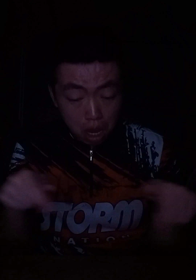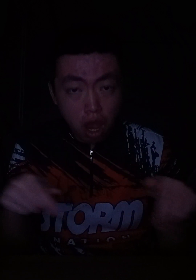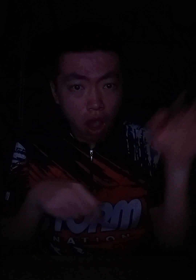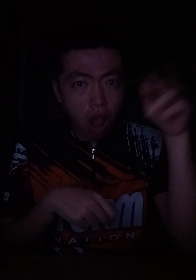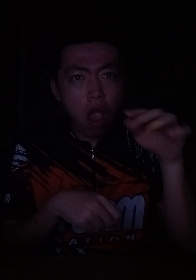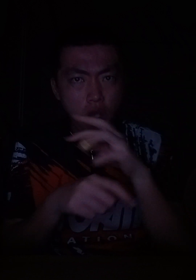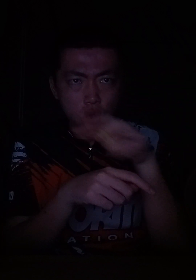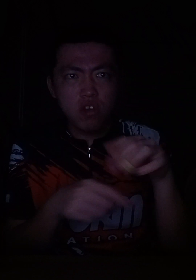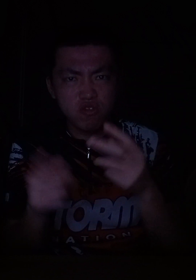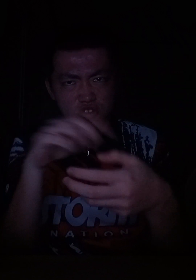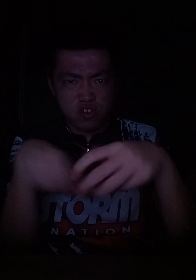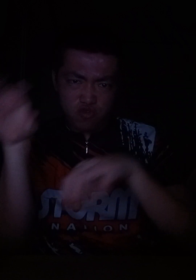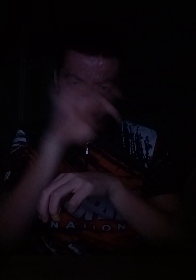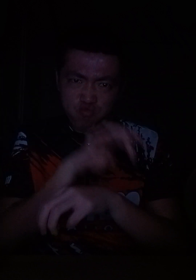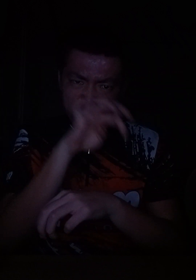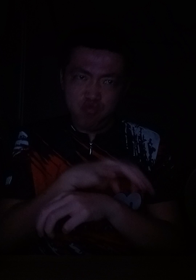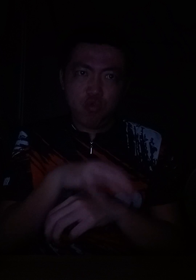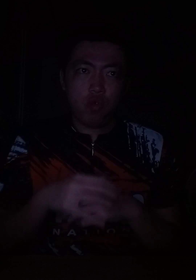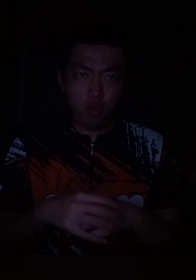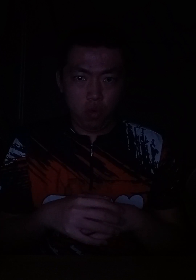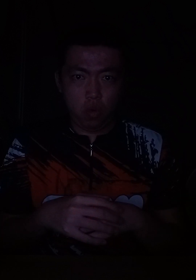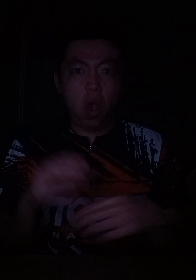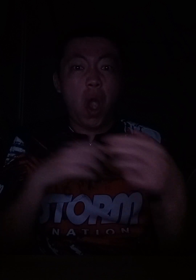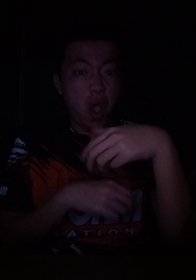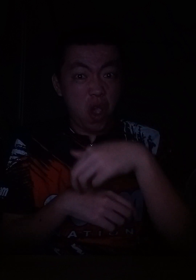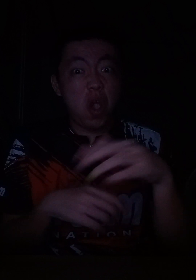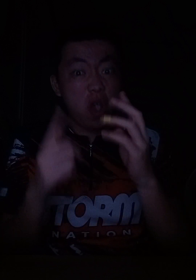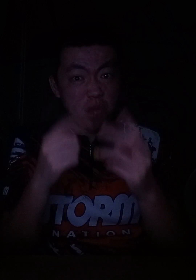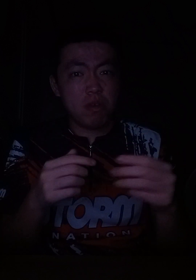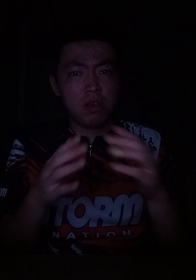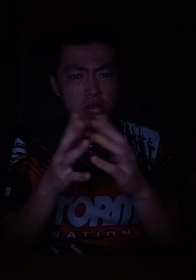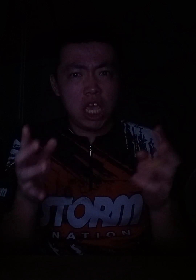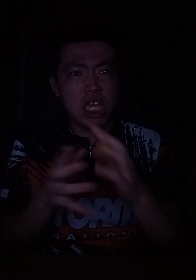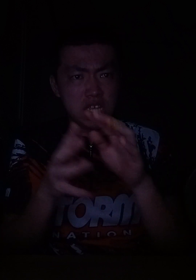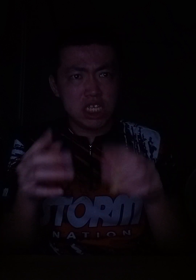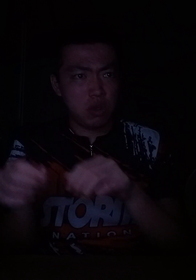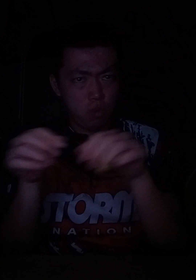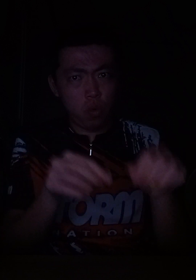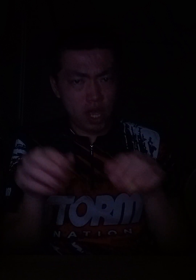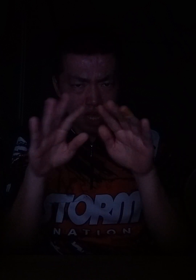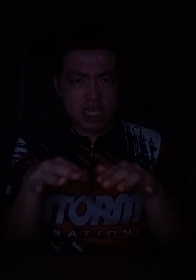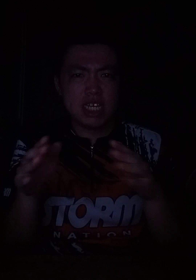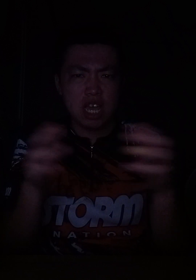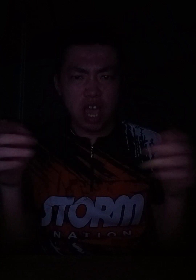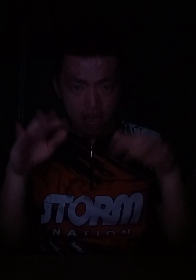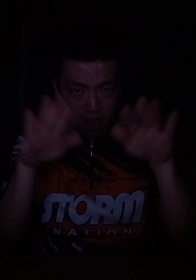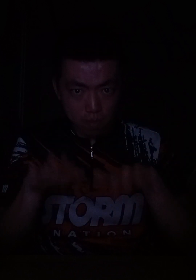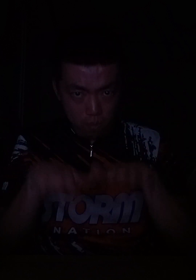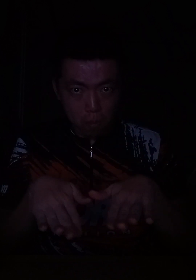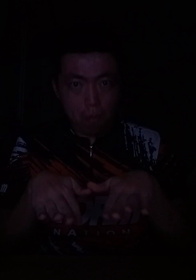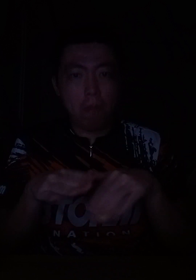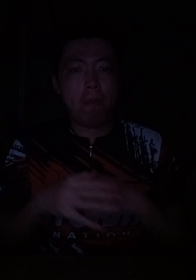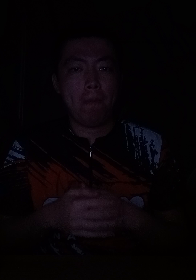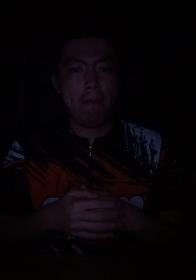한 대는 뒤집힌 채 부서져 있고 어린아이 여러 명이 경찰관 보호 아래 길가에 앉아 있습니다.